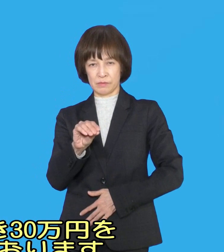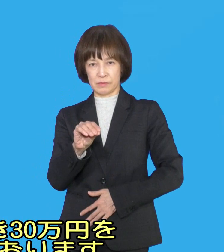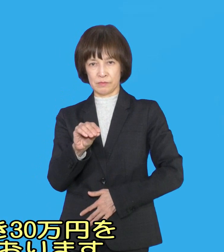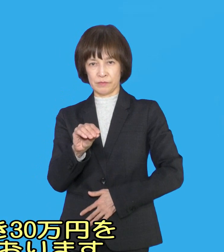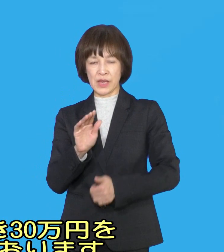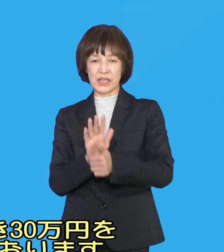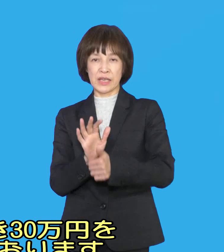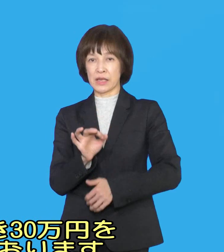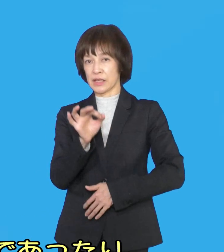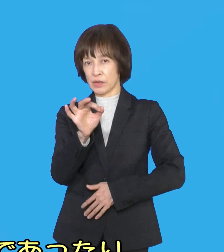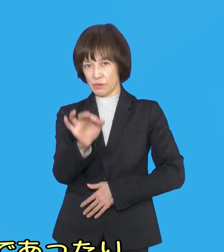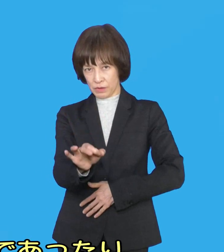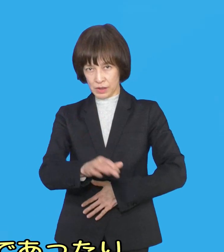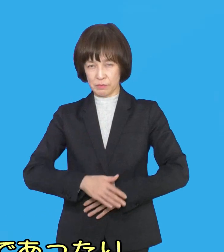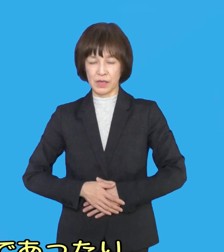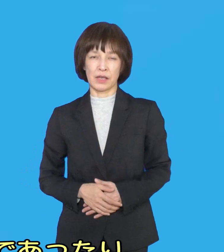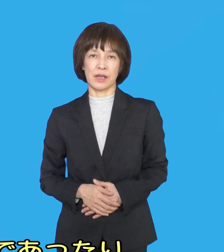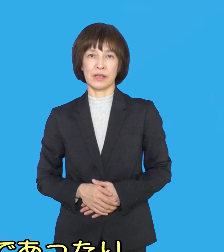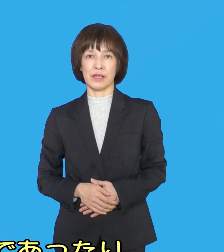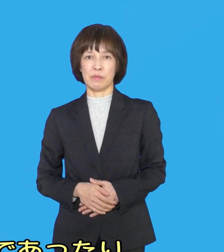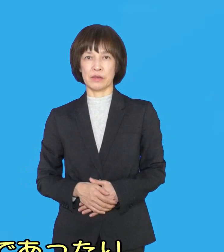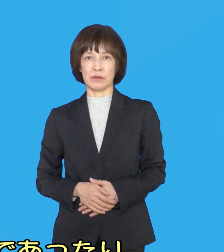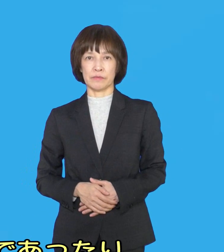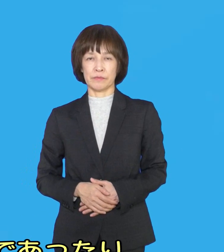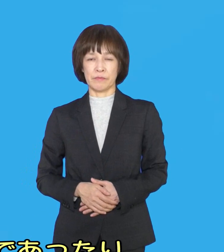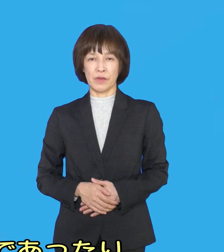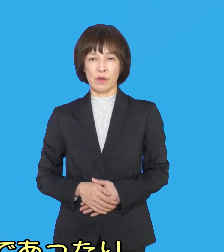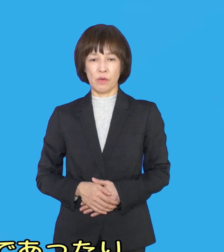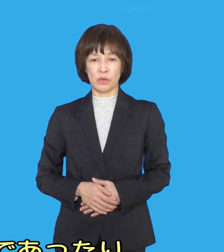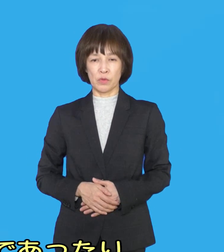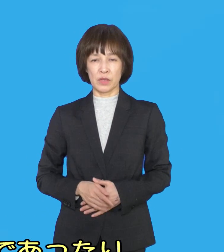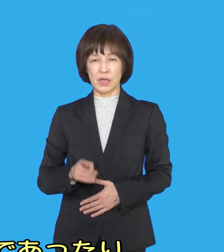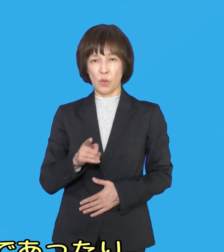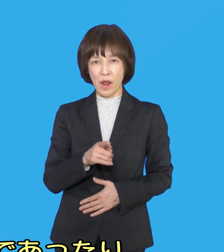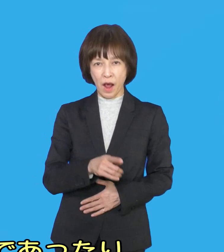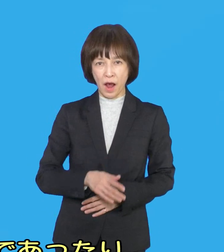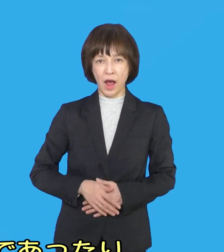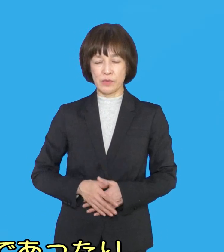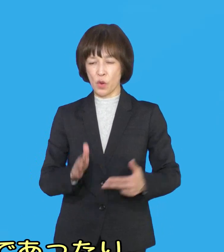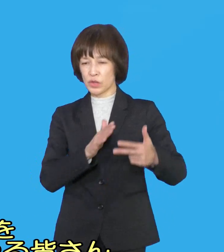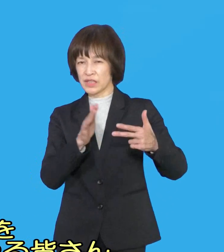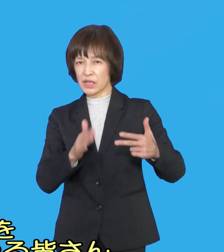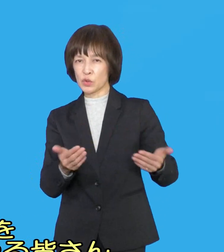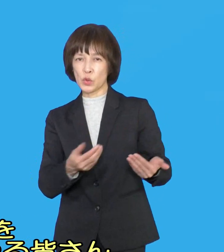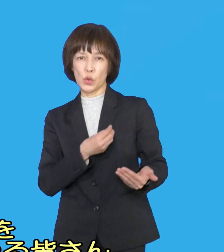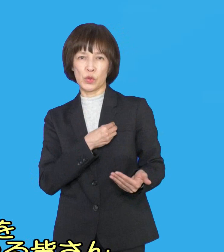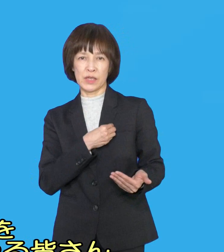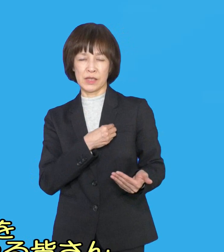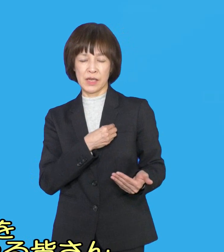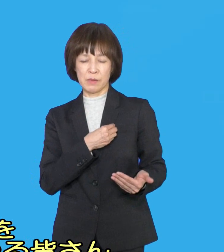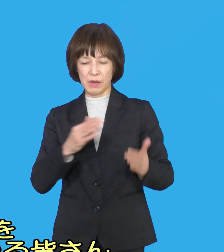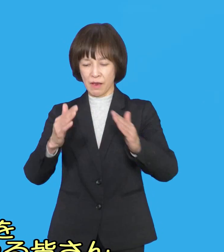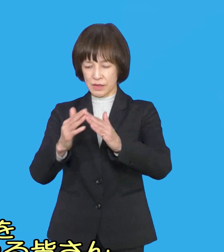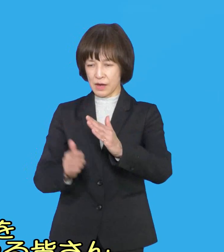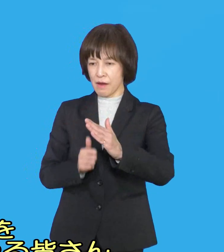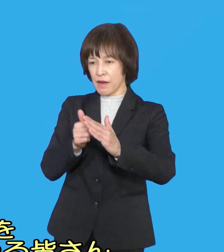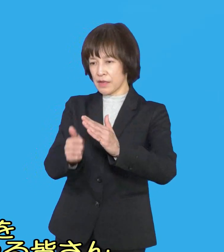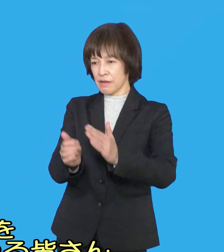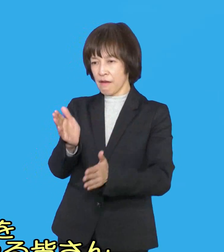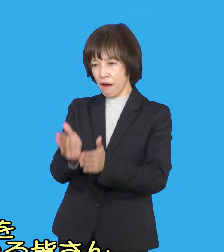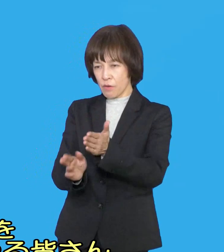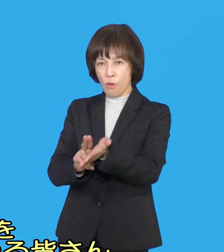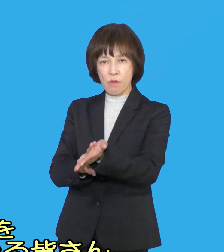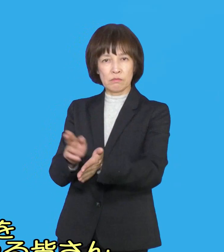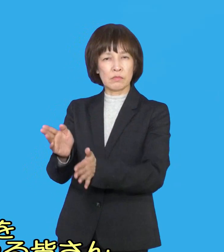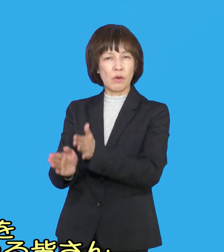と考えております。本当にこれらの施設の方々であったり、訪問介護、訪問看護